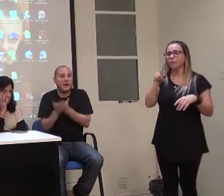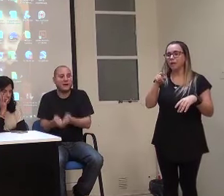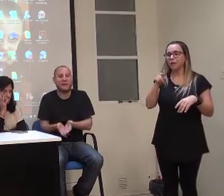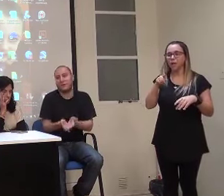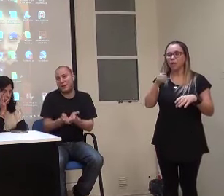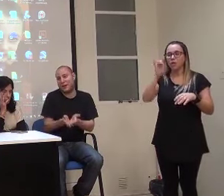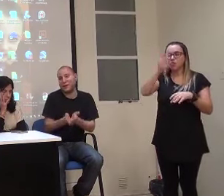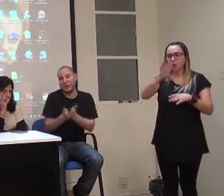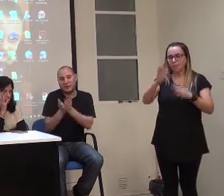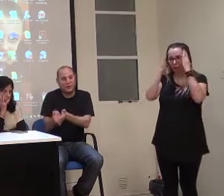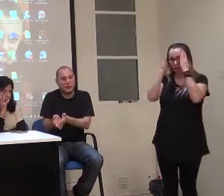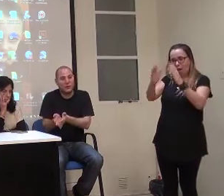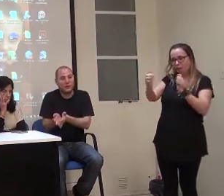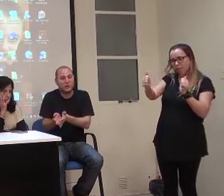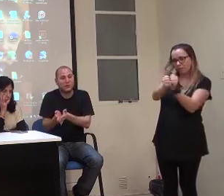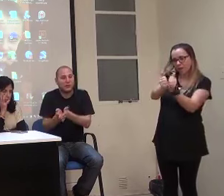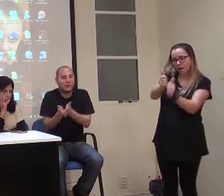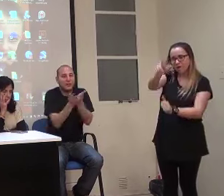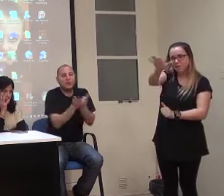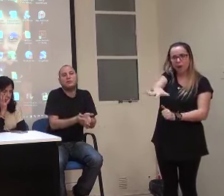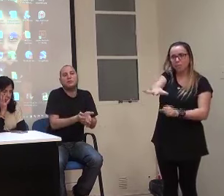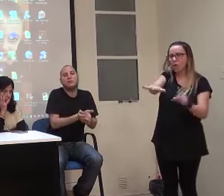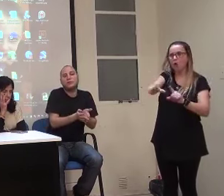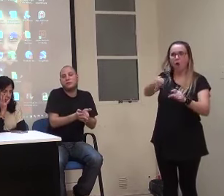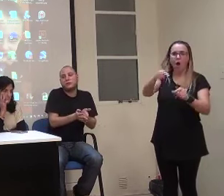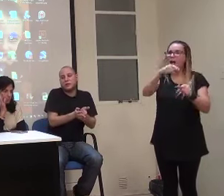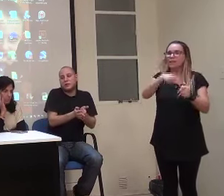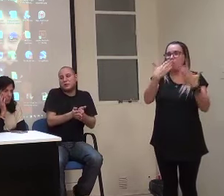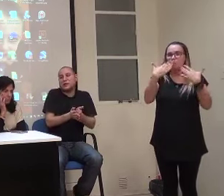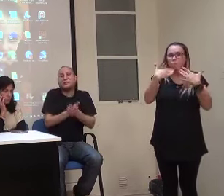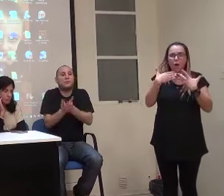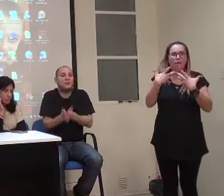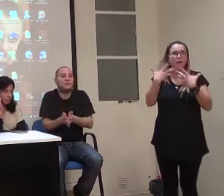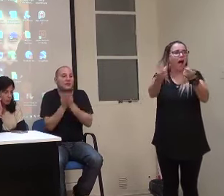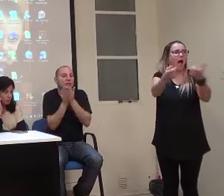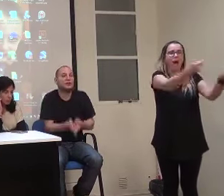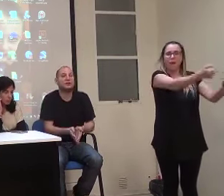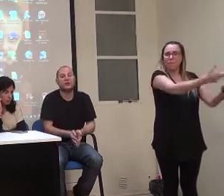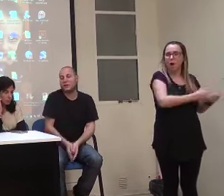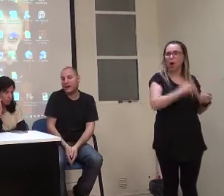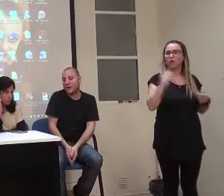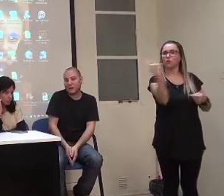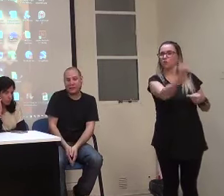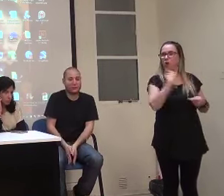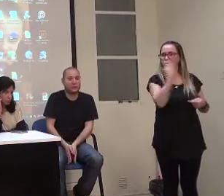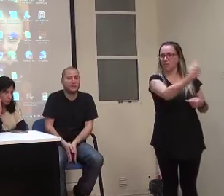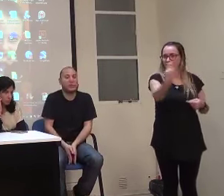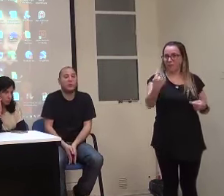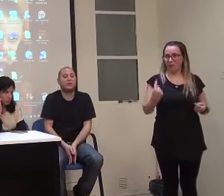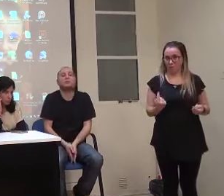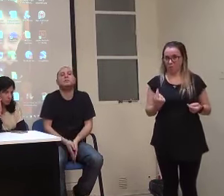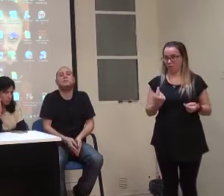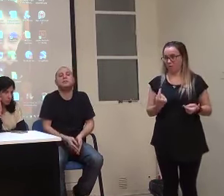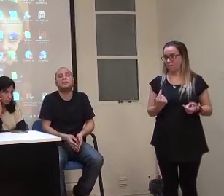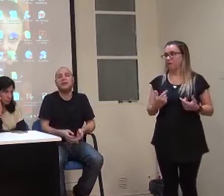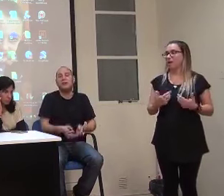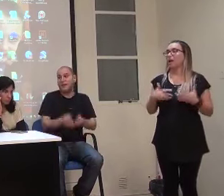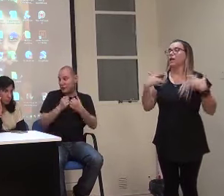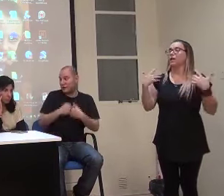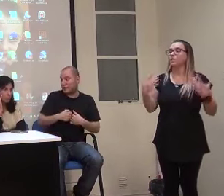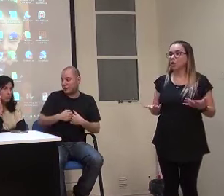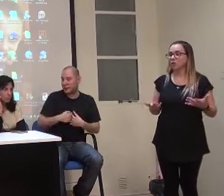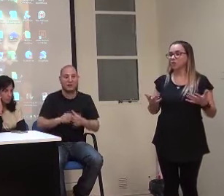trabajen para este chico sino que esté a disposición de las experiencias y los recorridos de cada surgió pero educación entonces